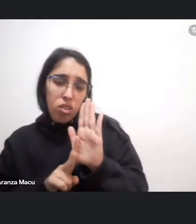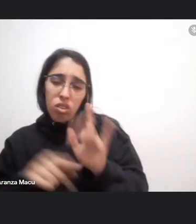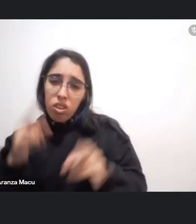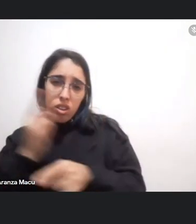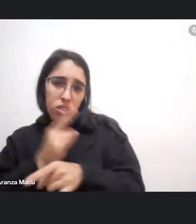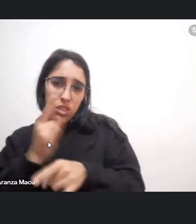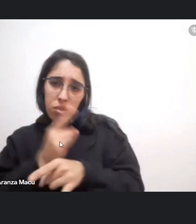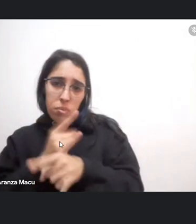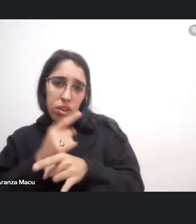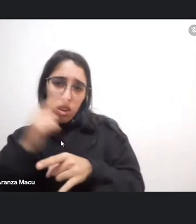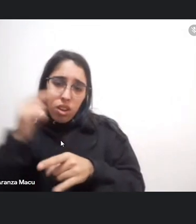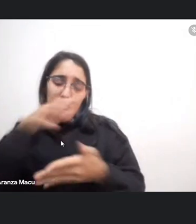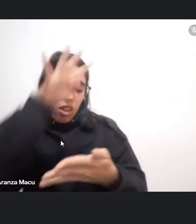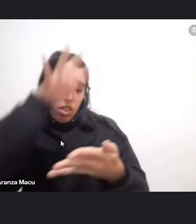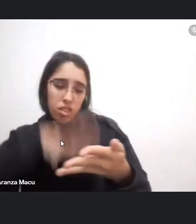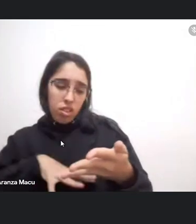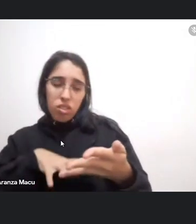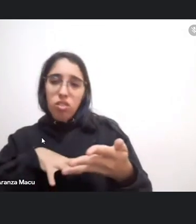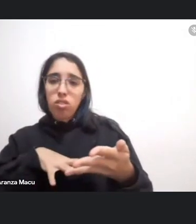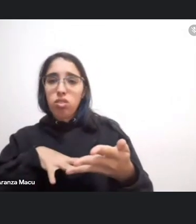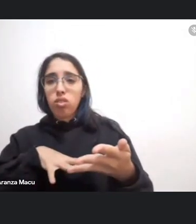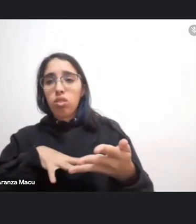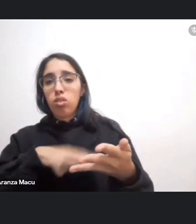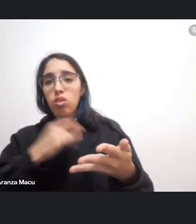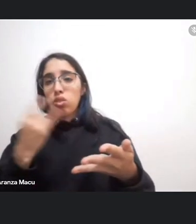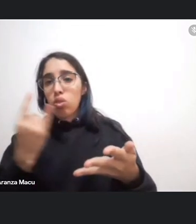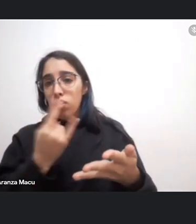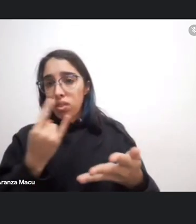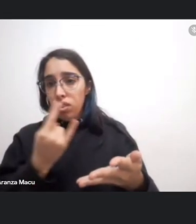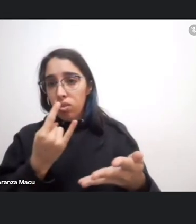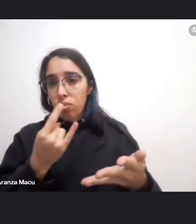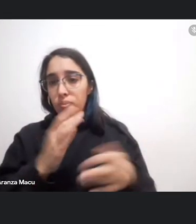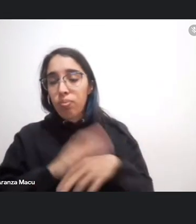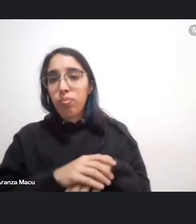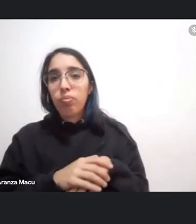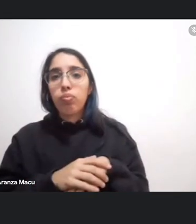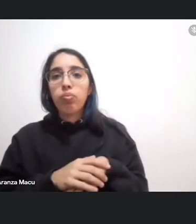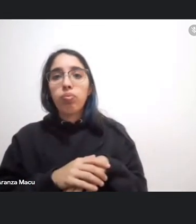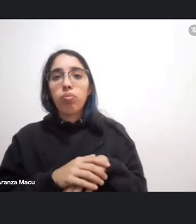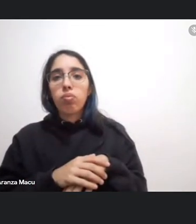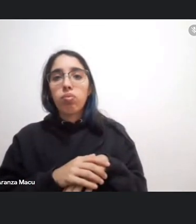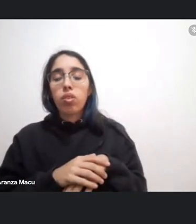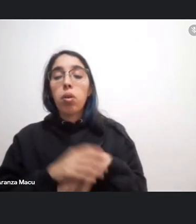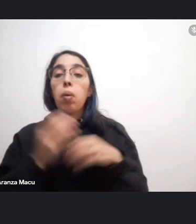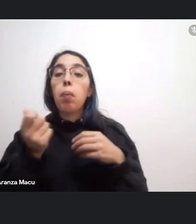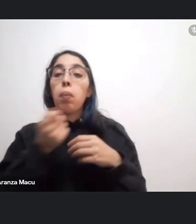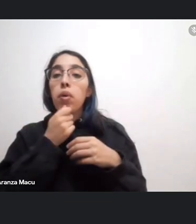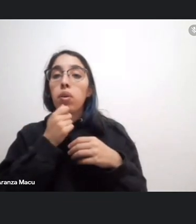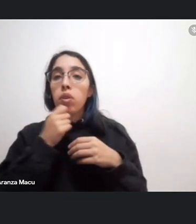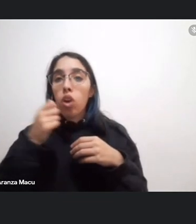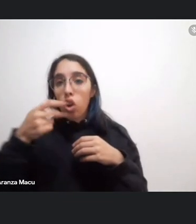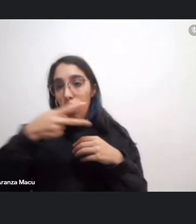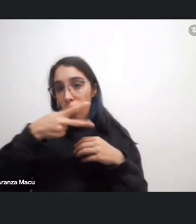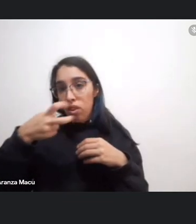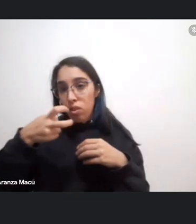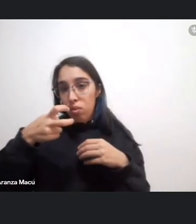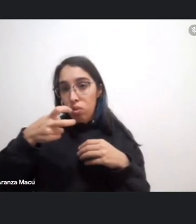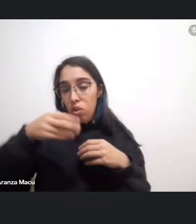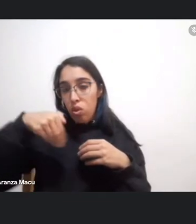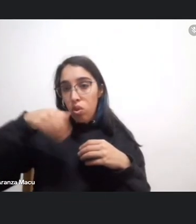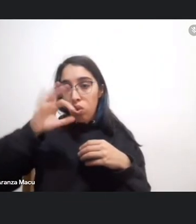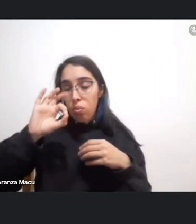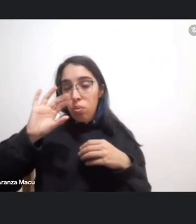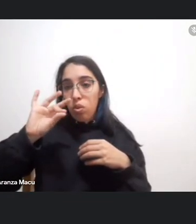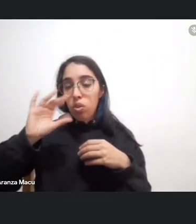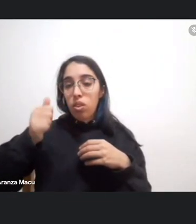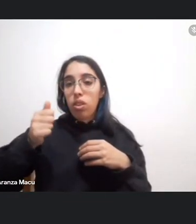nosotros vamos a trabajar. Entre los verbos modales, por ejemplo, se usa mucho would,